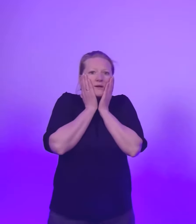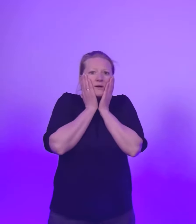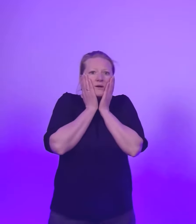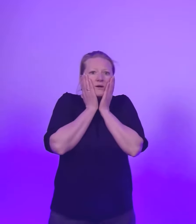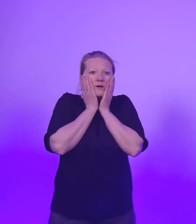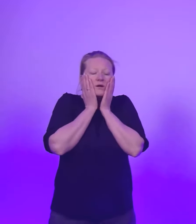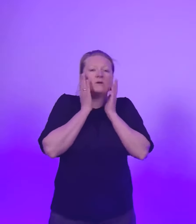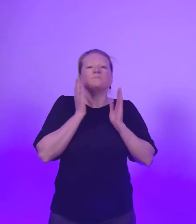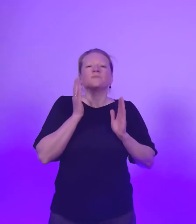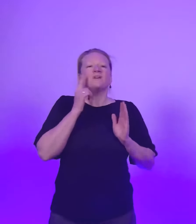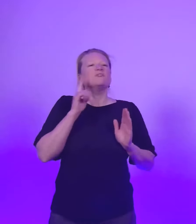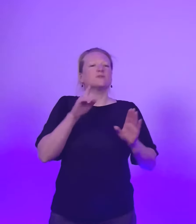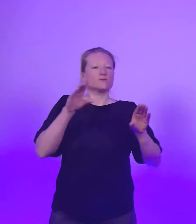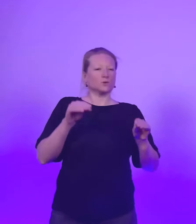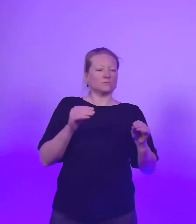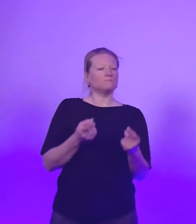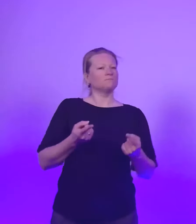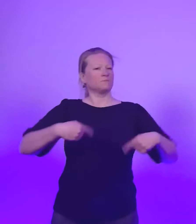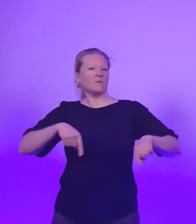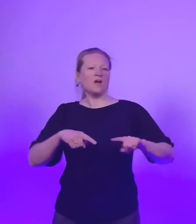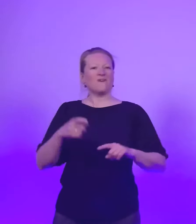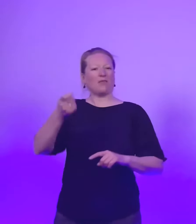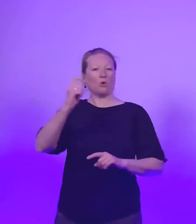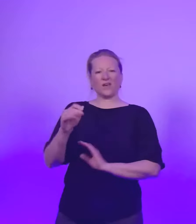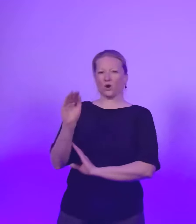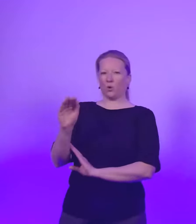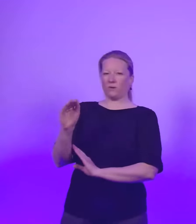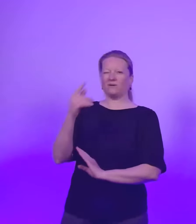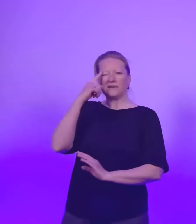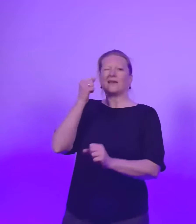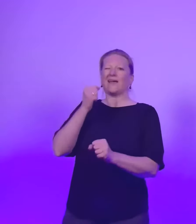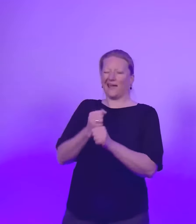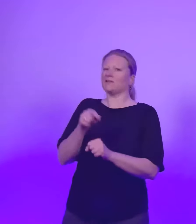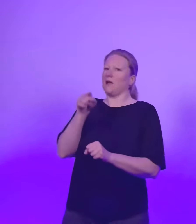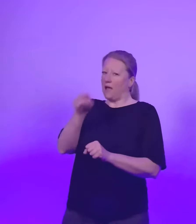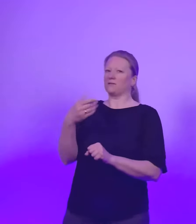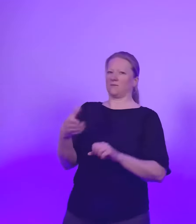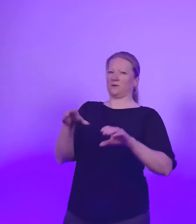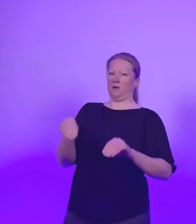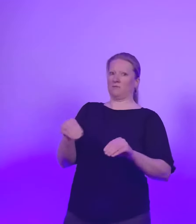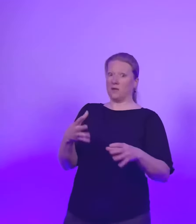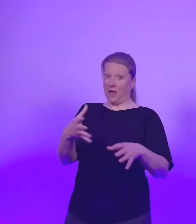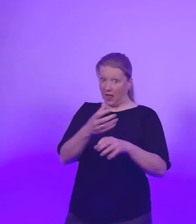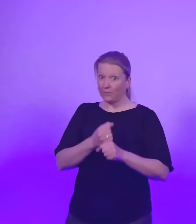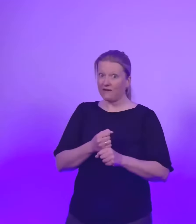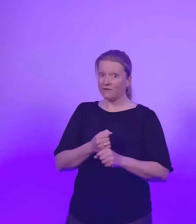Weet je wat we doen? We gaan Olly gewoon even roepen. Ik denk echt dat hij dit heeft gedaan. Roepen jullie mee?